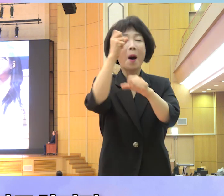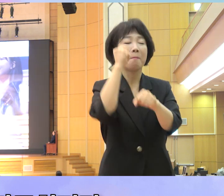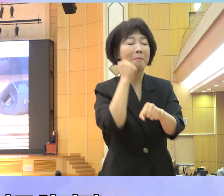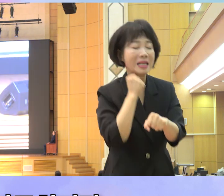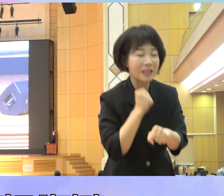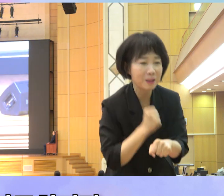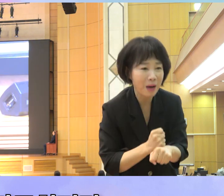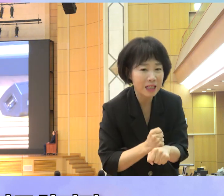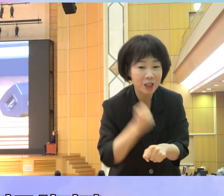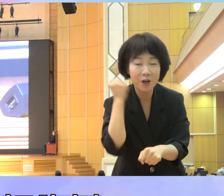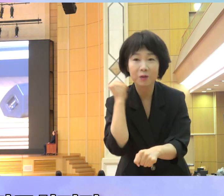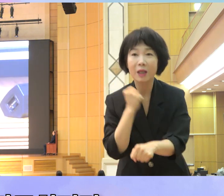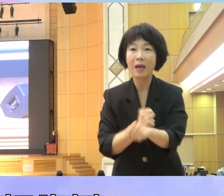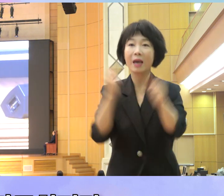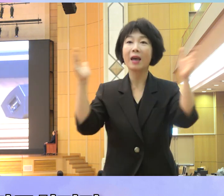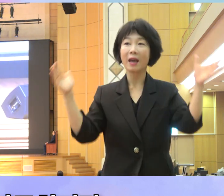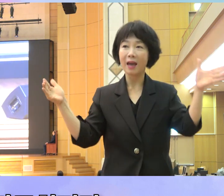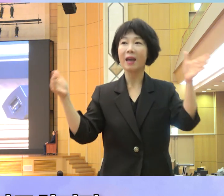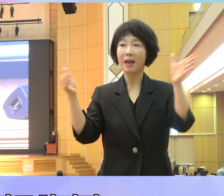좋았더라고